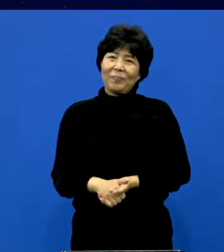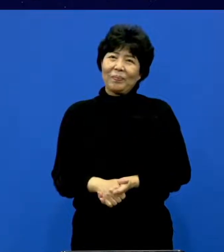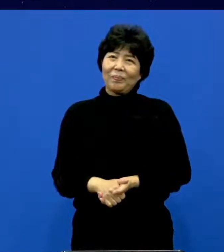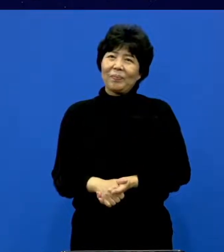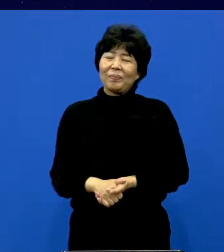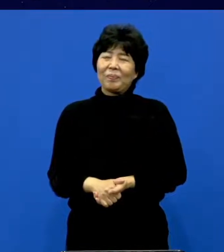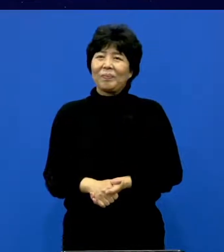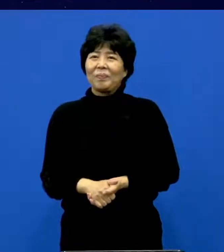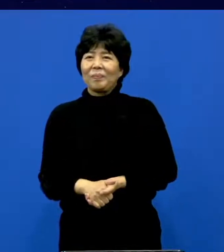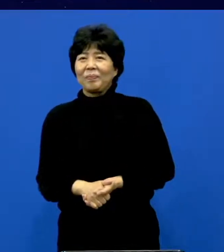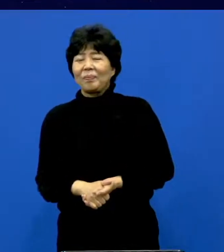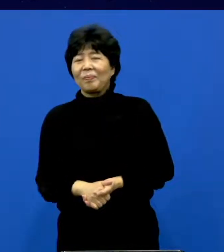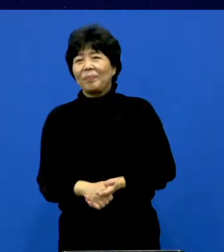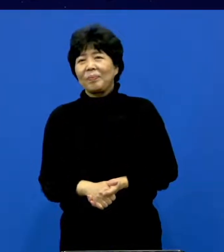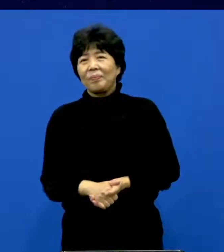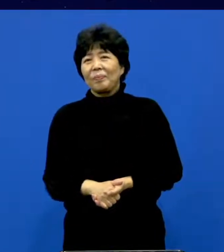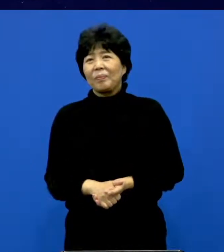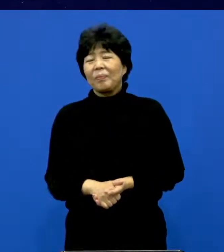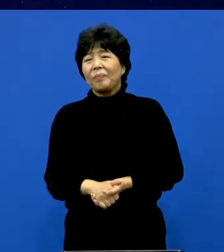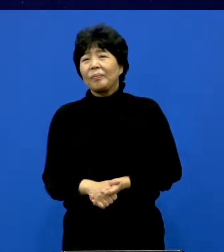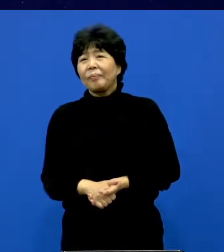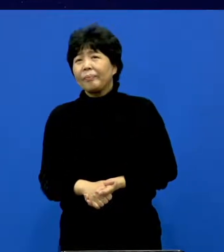여러분, 자신의 두 아들을 죽인 이